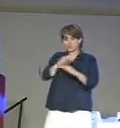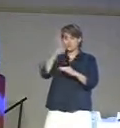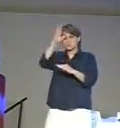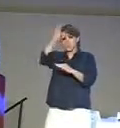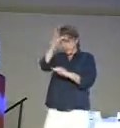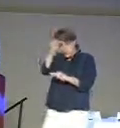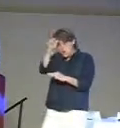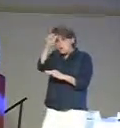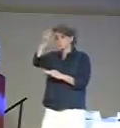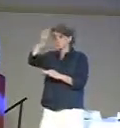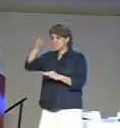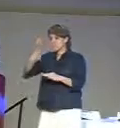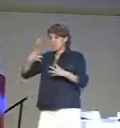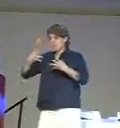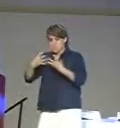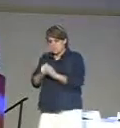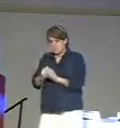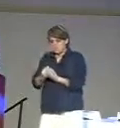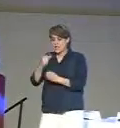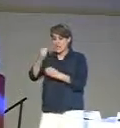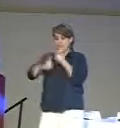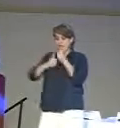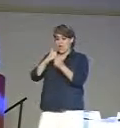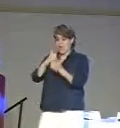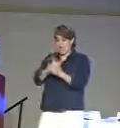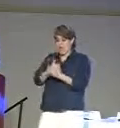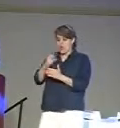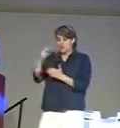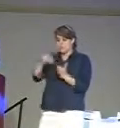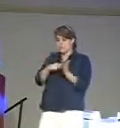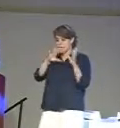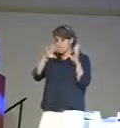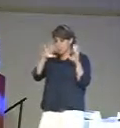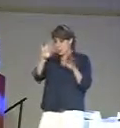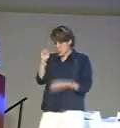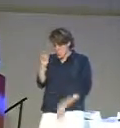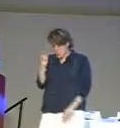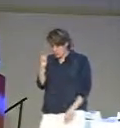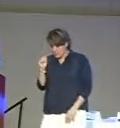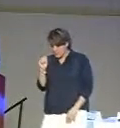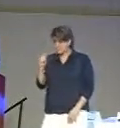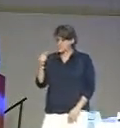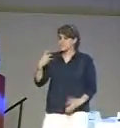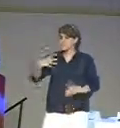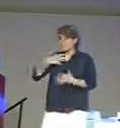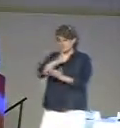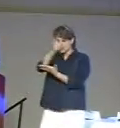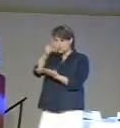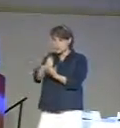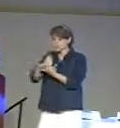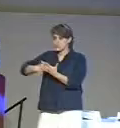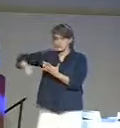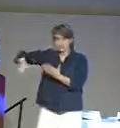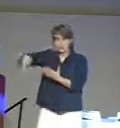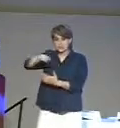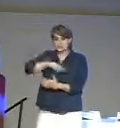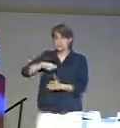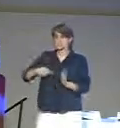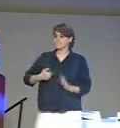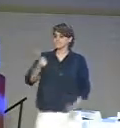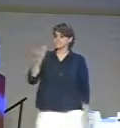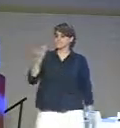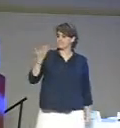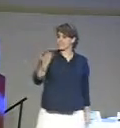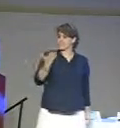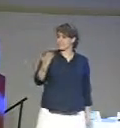28 de mayo del 2009 y que tenemos como ciudadanía que hacer valer. Toda mujer